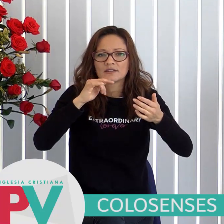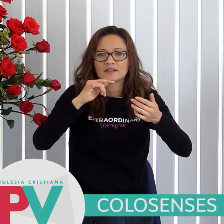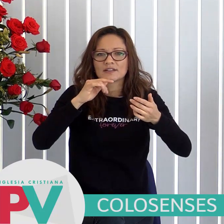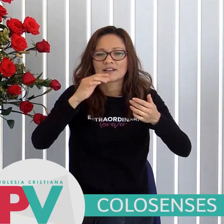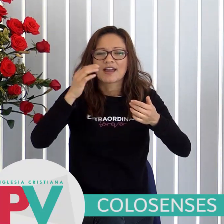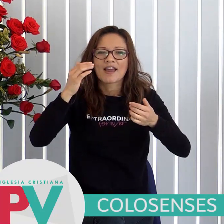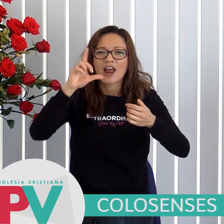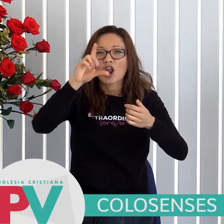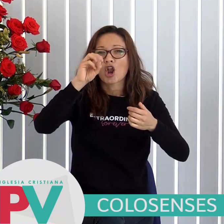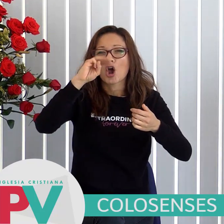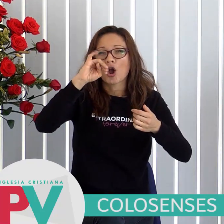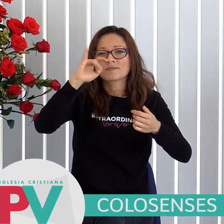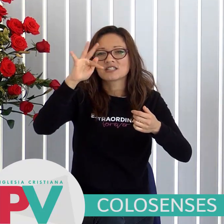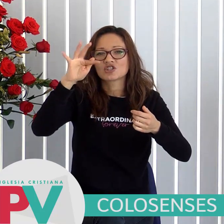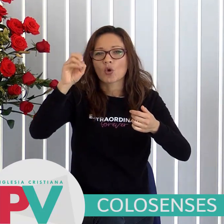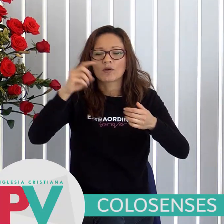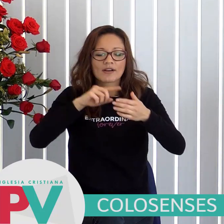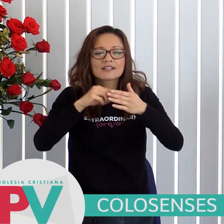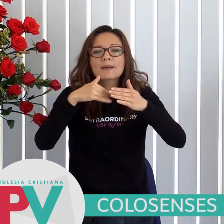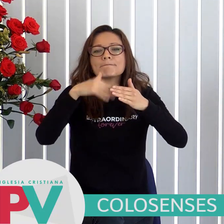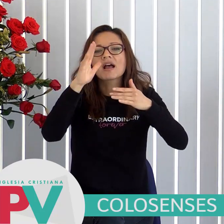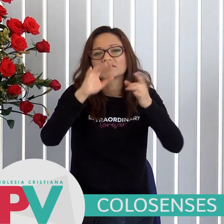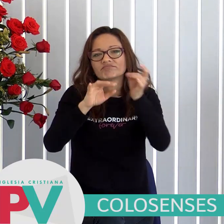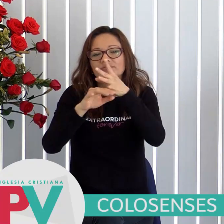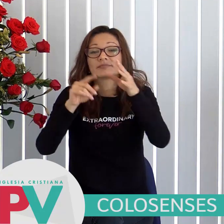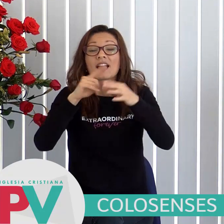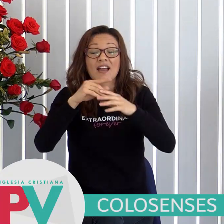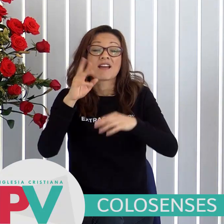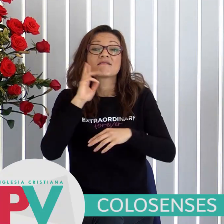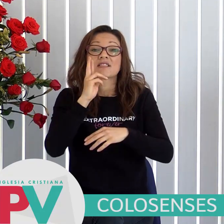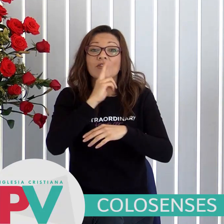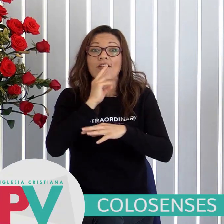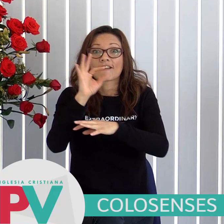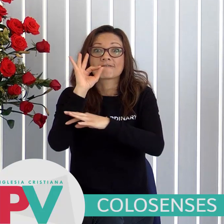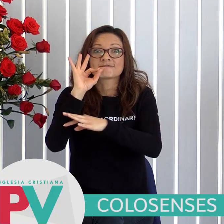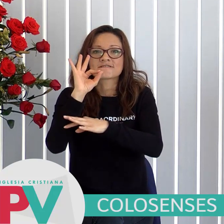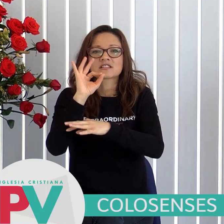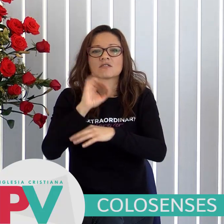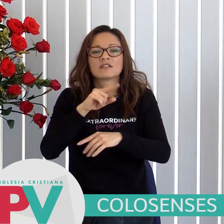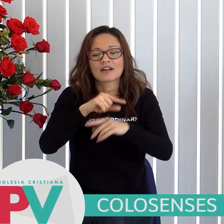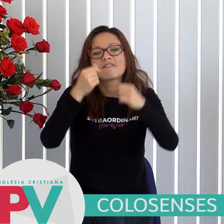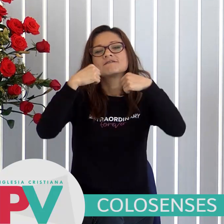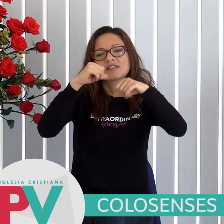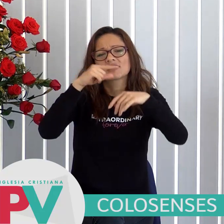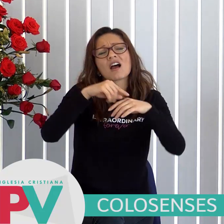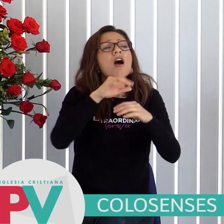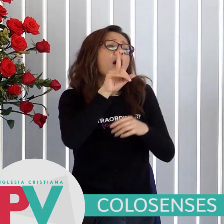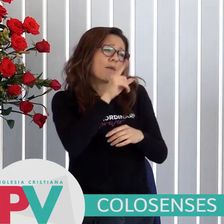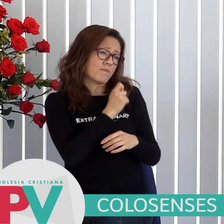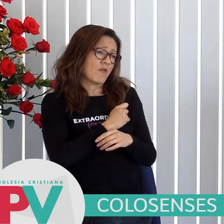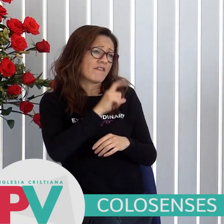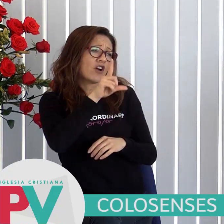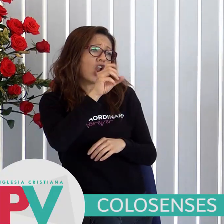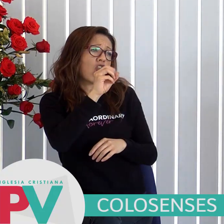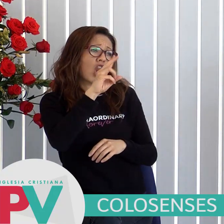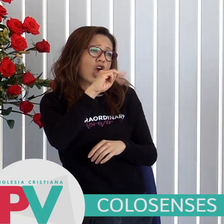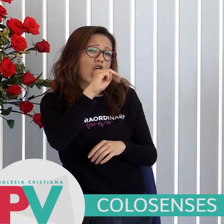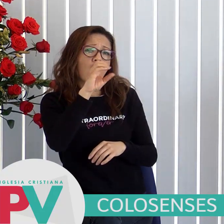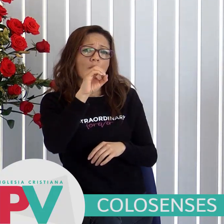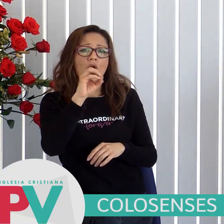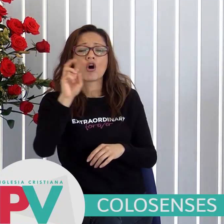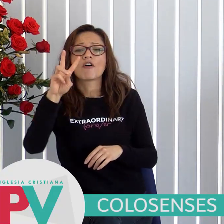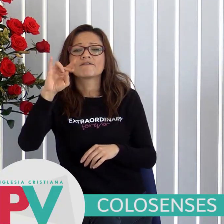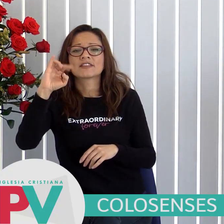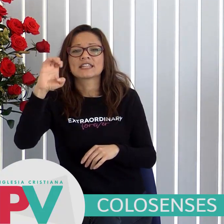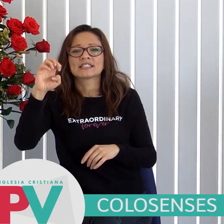lomito. Ya en los restaurantes finos lo venden, uno va allá a la parrilla y dice, por favor me da un lomo de víscera, pero sepa que es